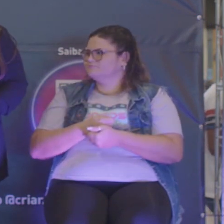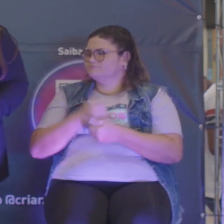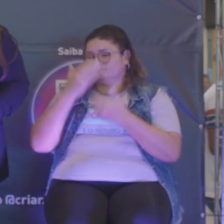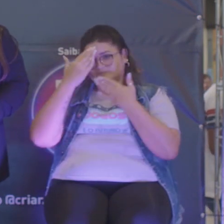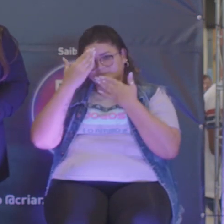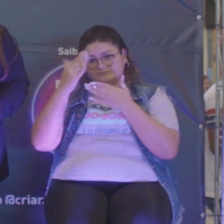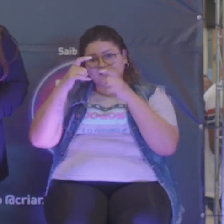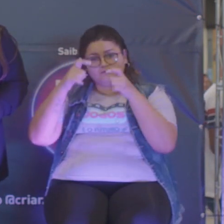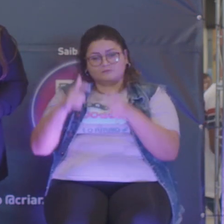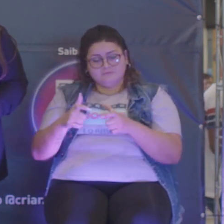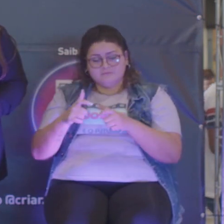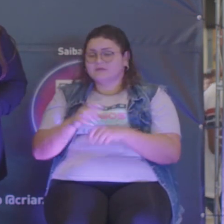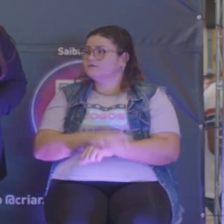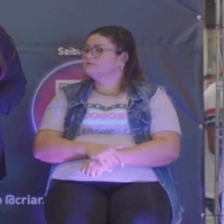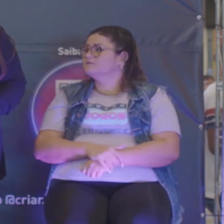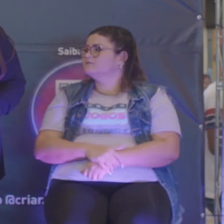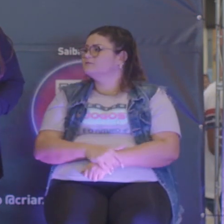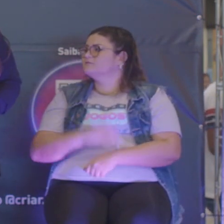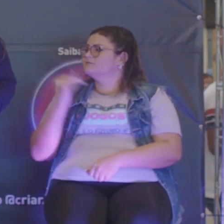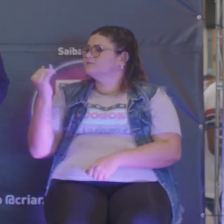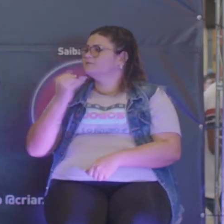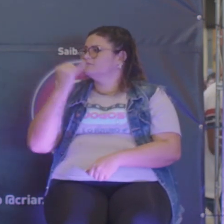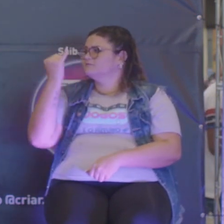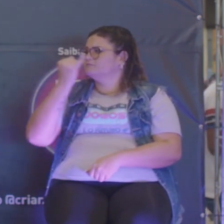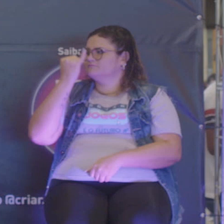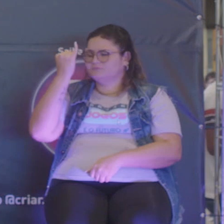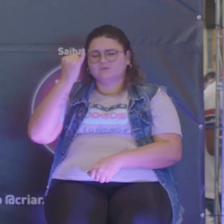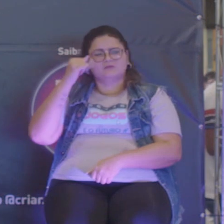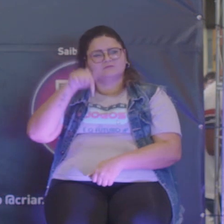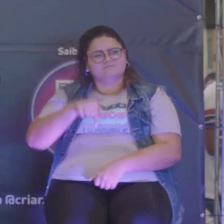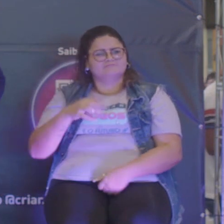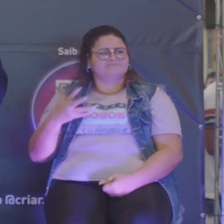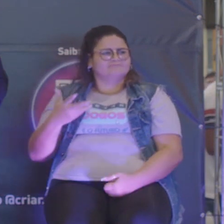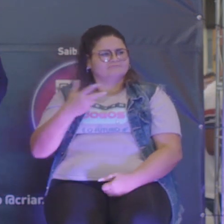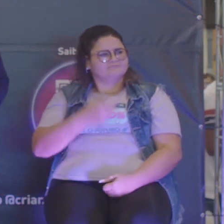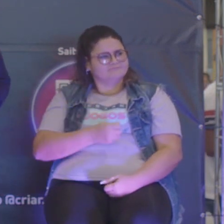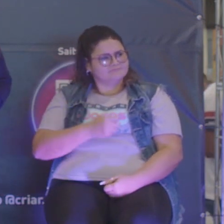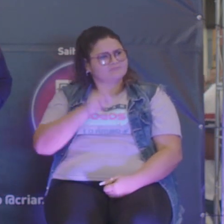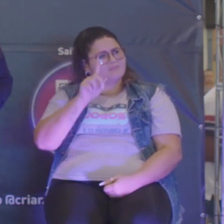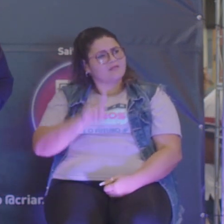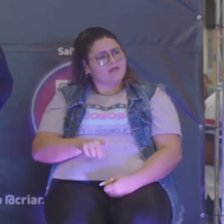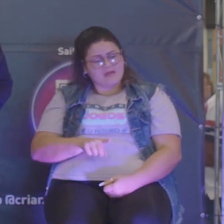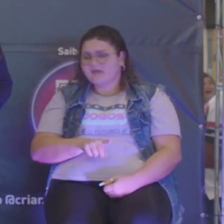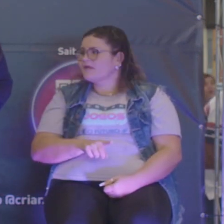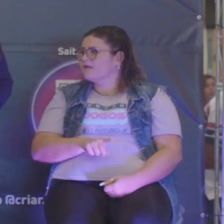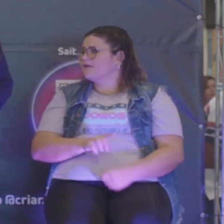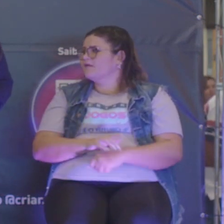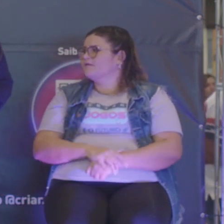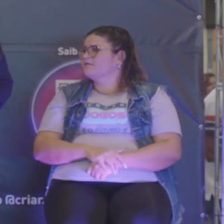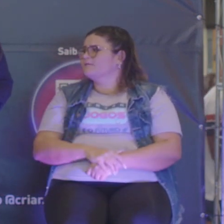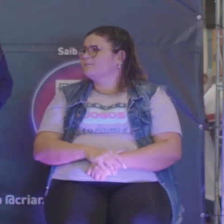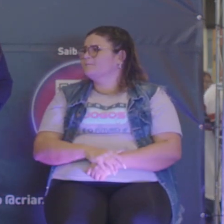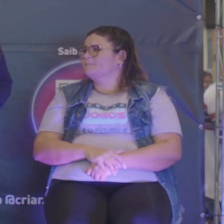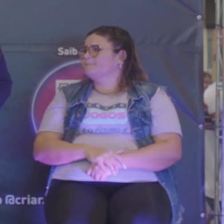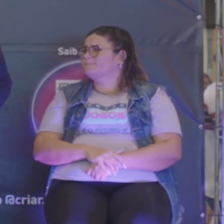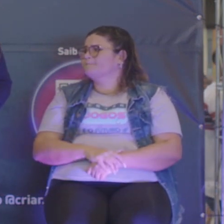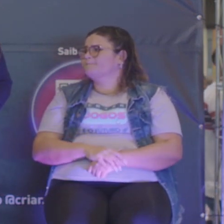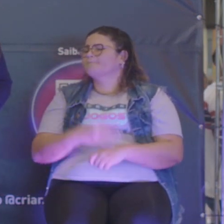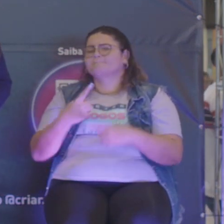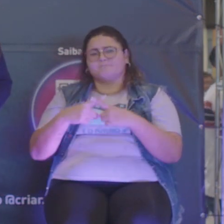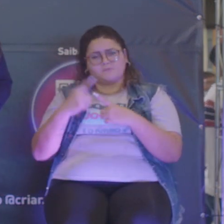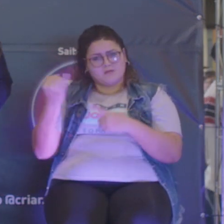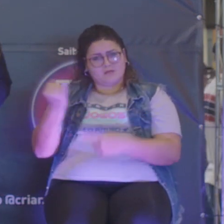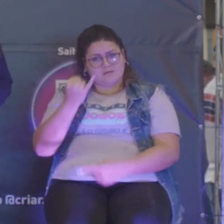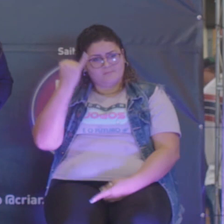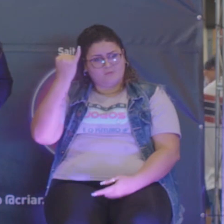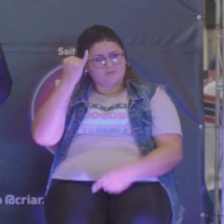agradeço o espaço, acho muito importante ter isso aqui, assim, o São Gonçalo Shopping, obrigada também por esse espaço, acho que é muito importante